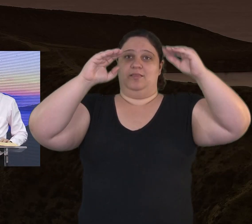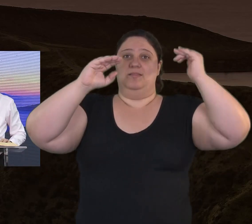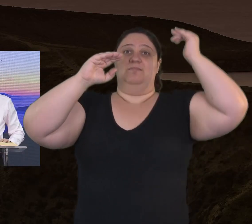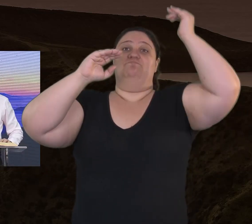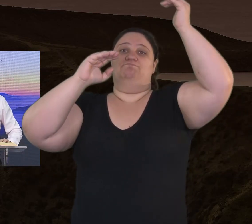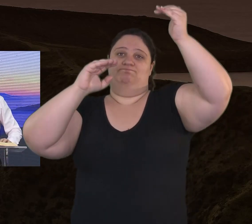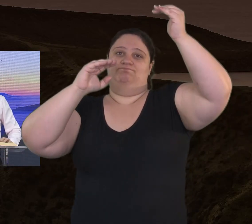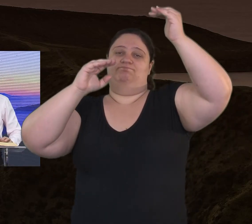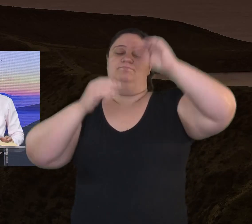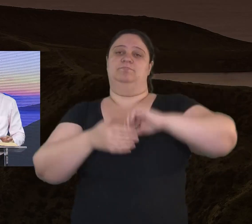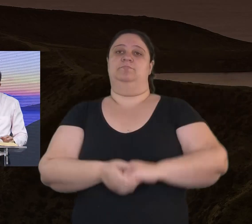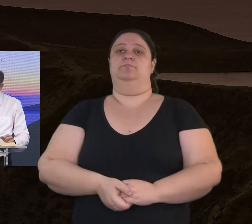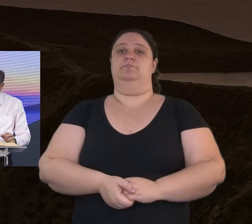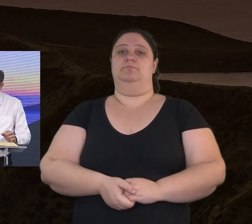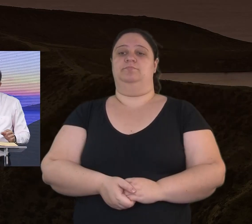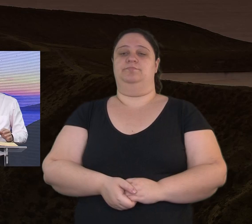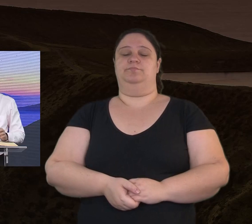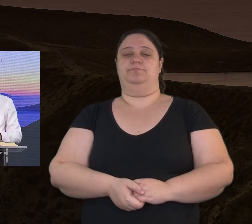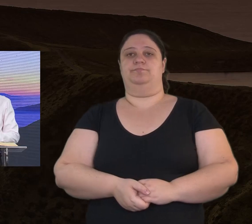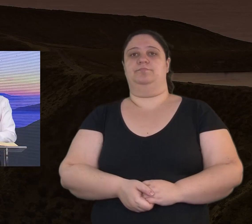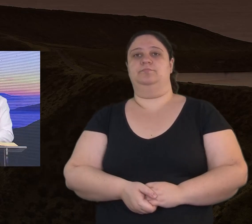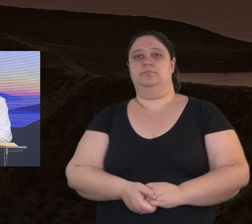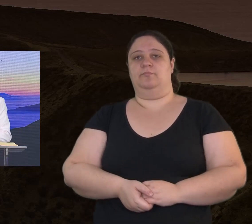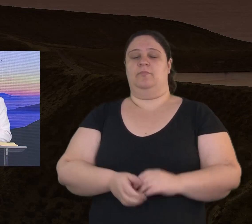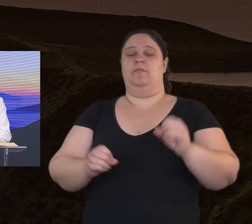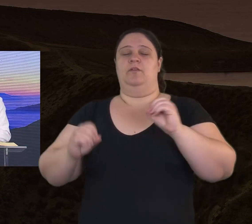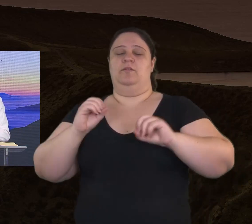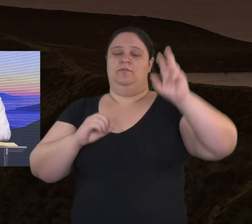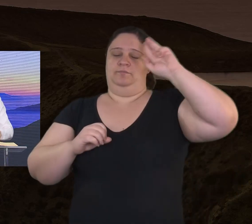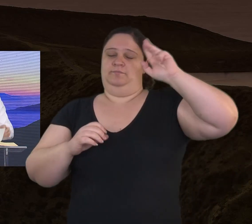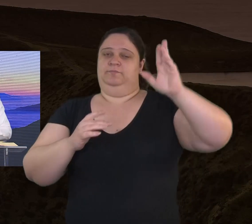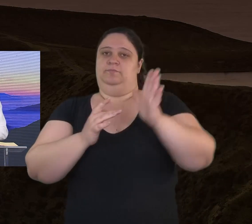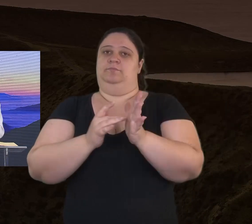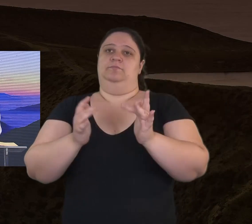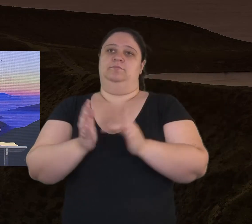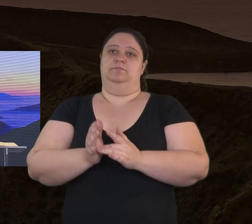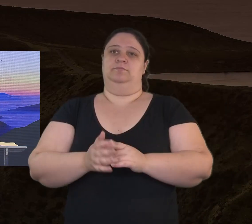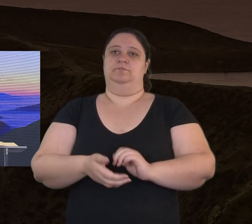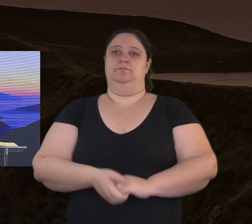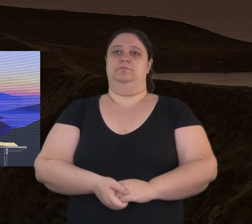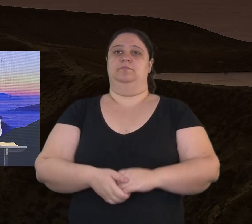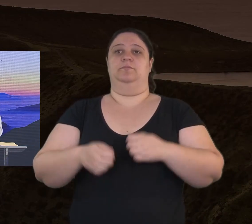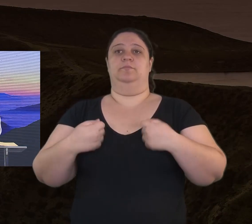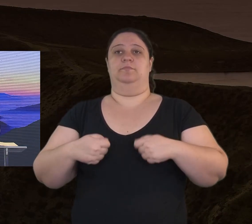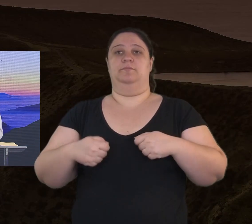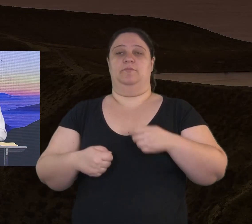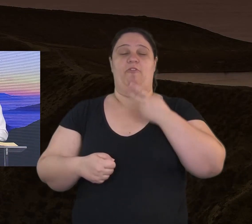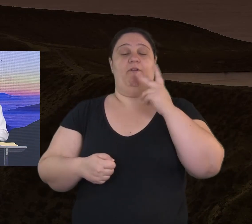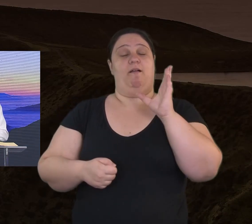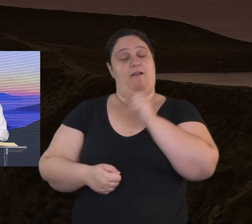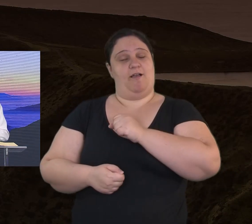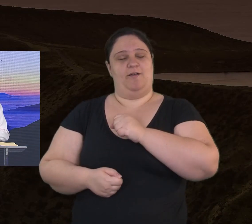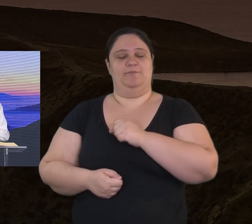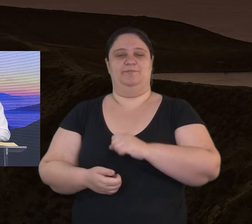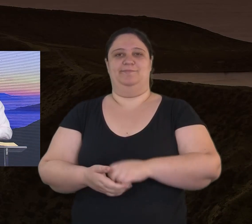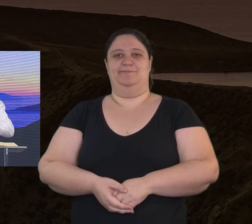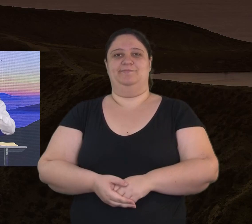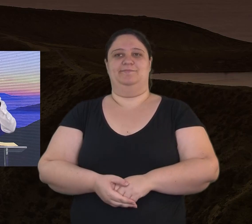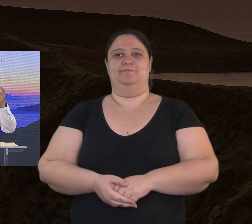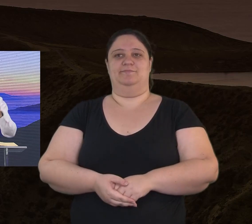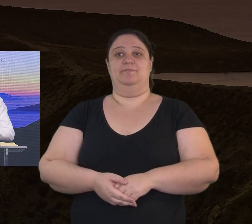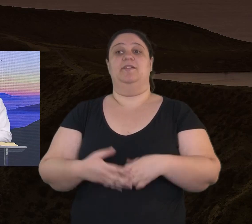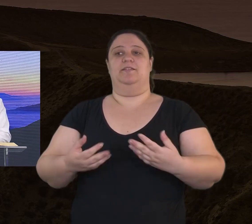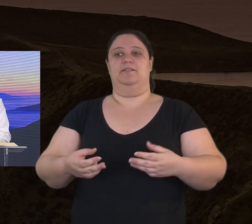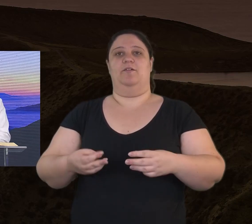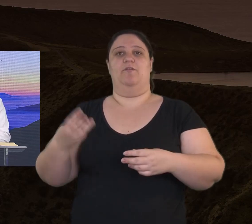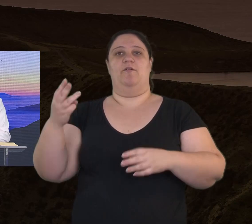atua. Muito bem, então, ó Senhor Jesus, eu preciso correr um pouquinho. E claro que o terceiro céu